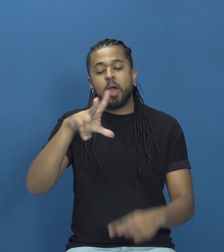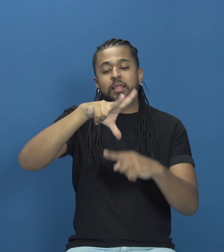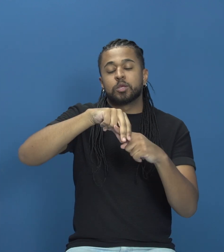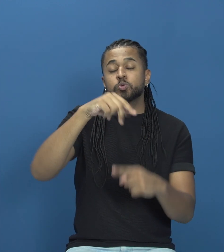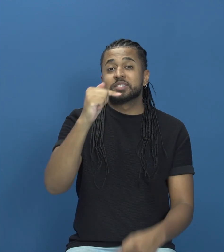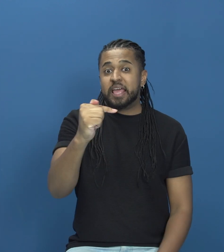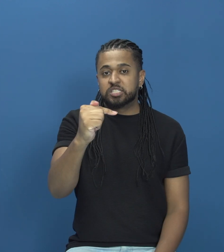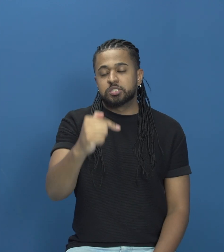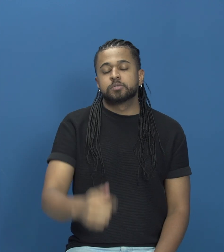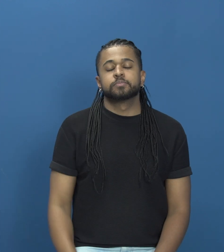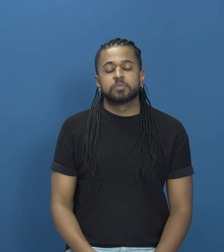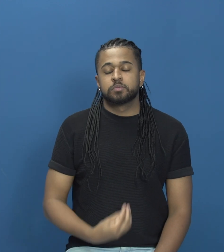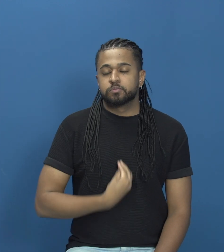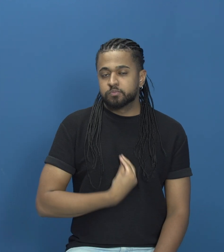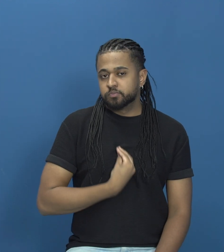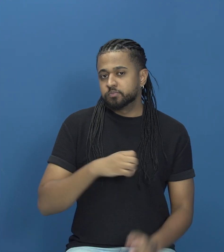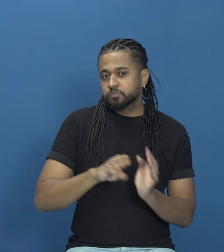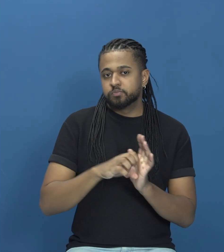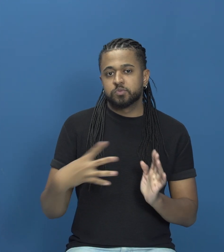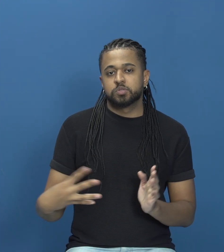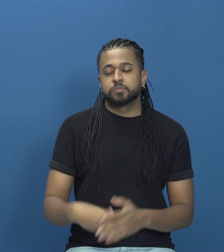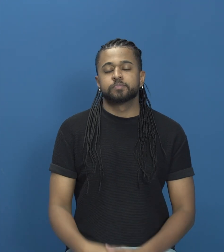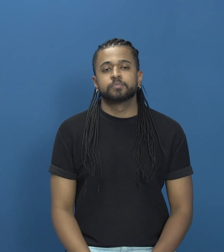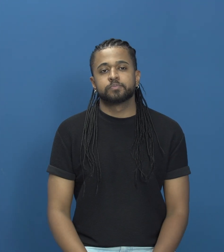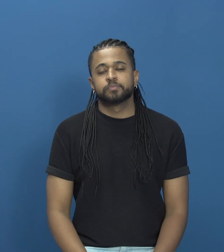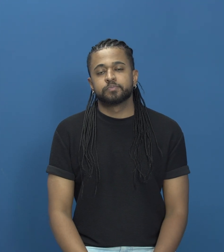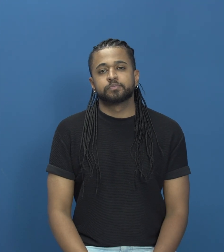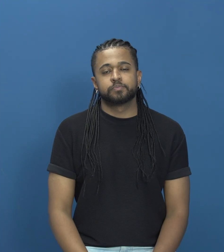anexo 7 do presente edital.